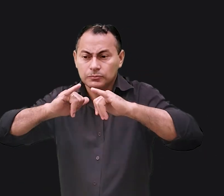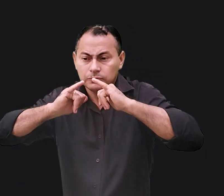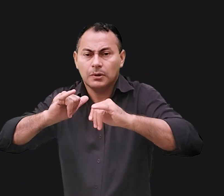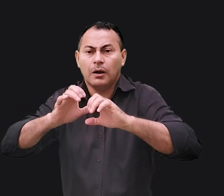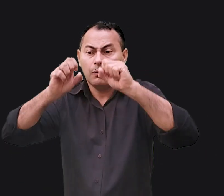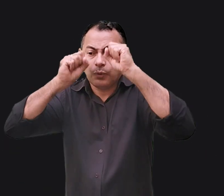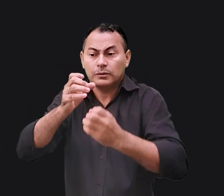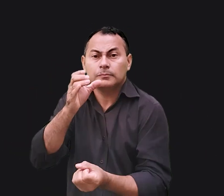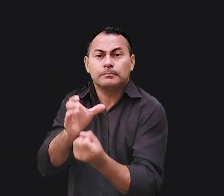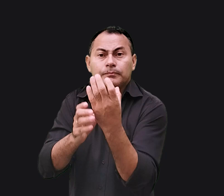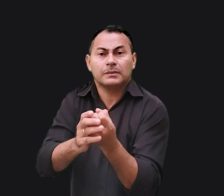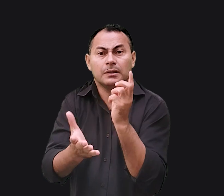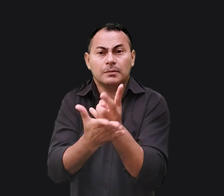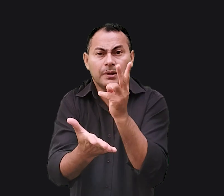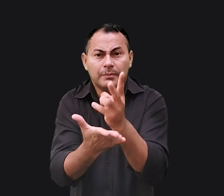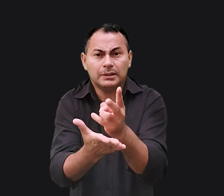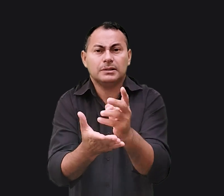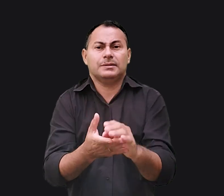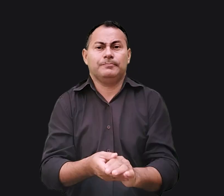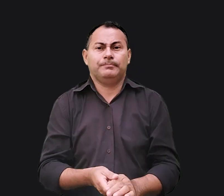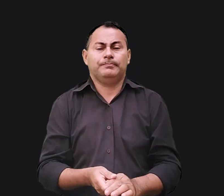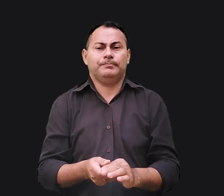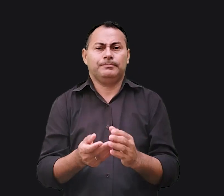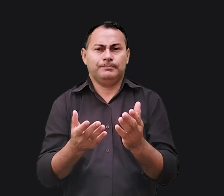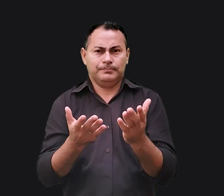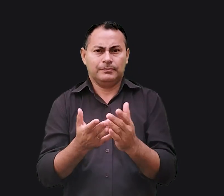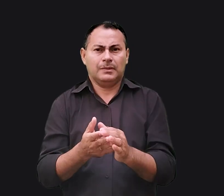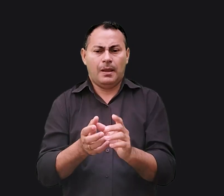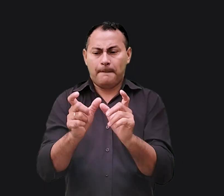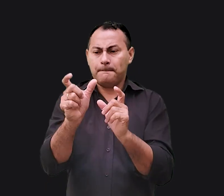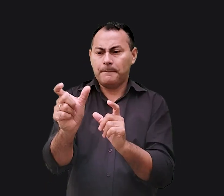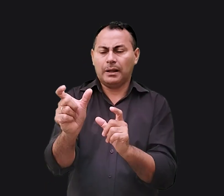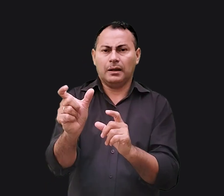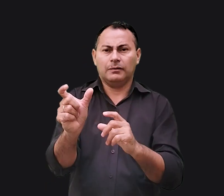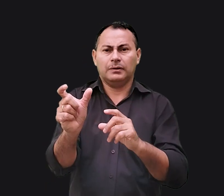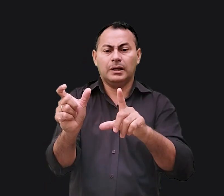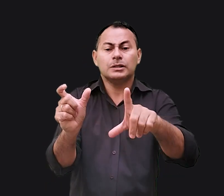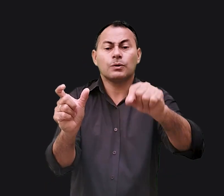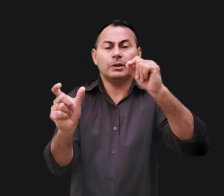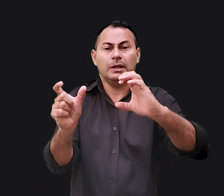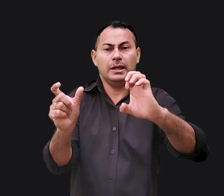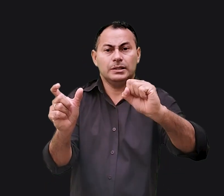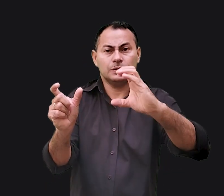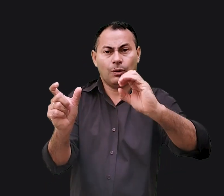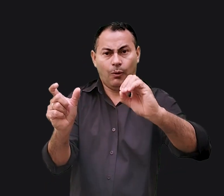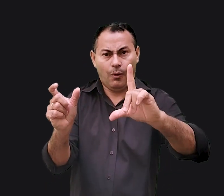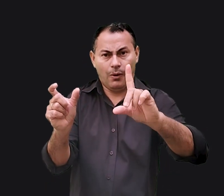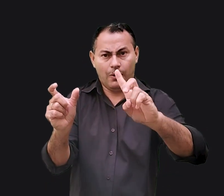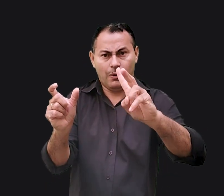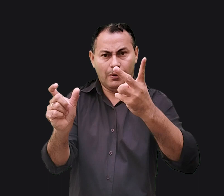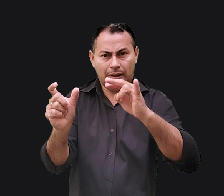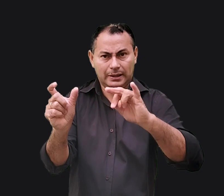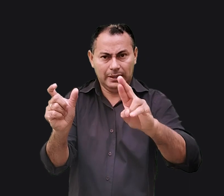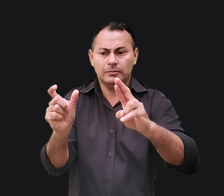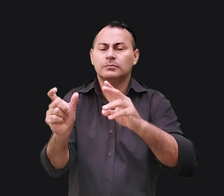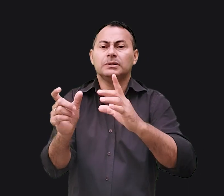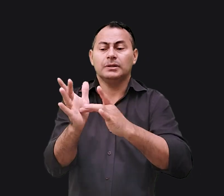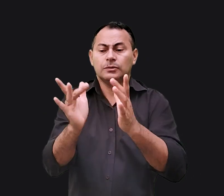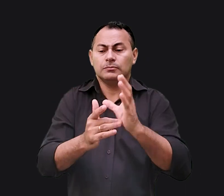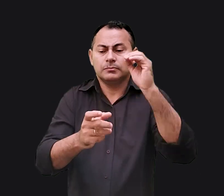fruto, fruto que permaneça. Esta palavra, escolhi, implica que Jesus nos colocou estrategicamente